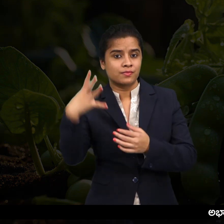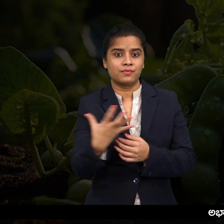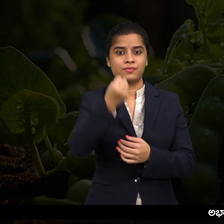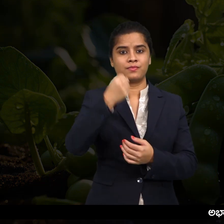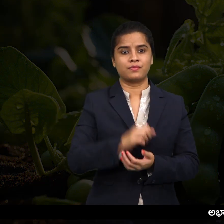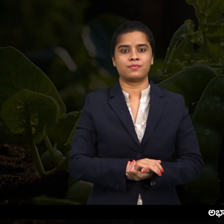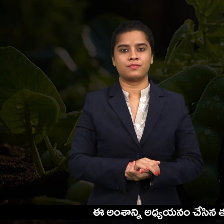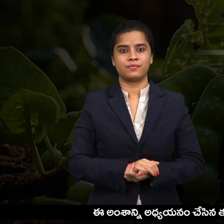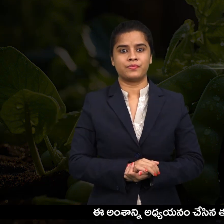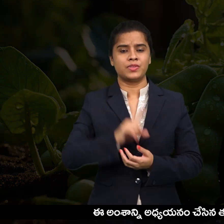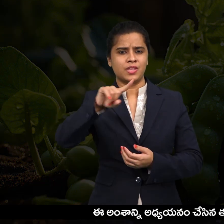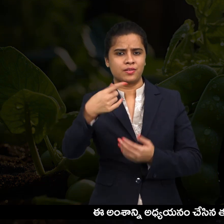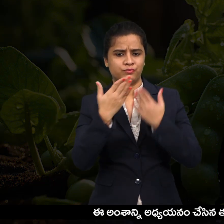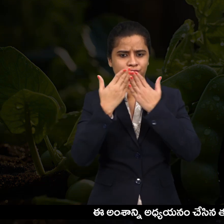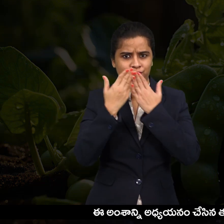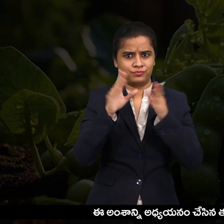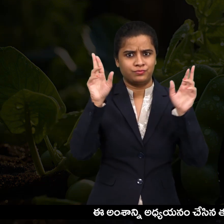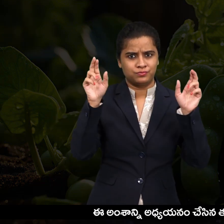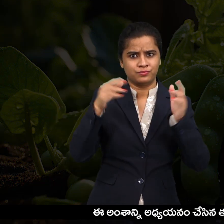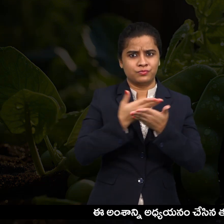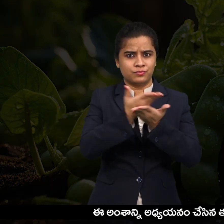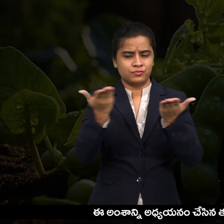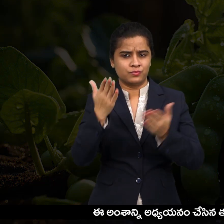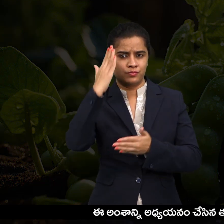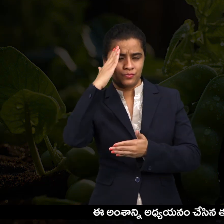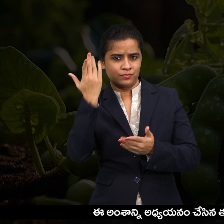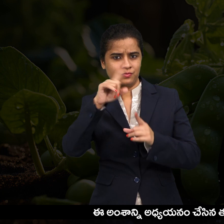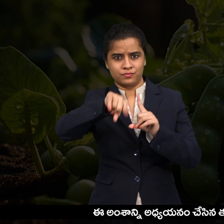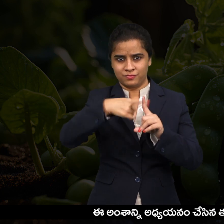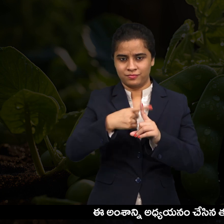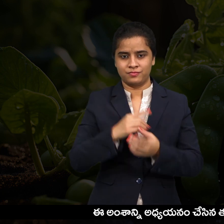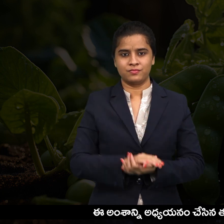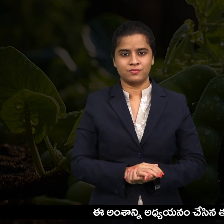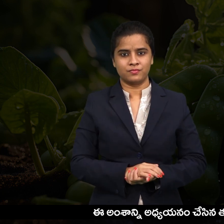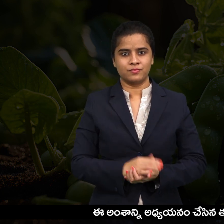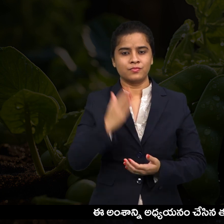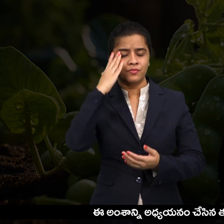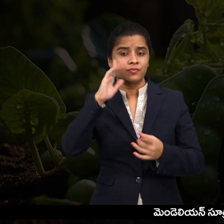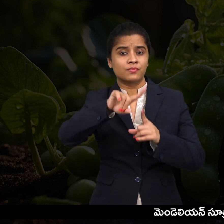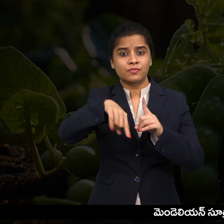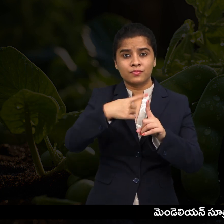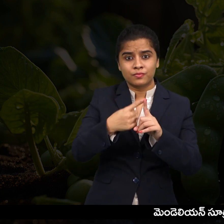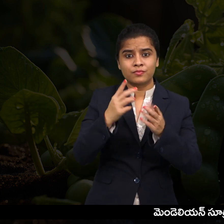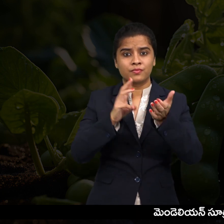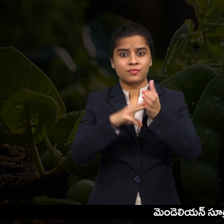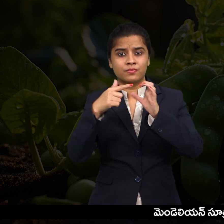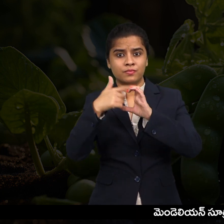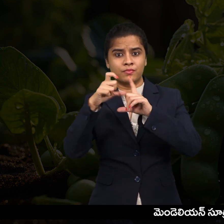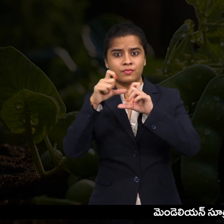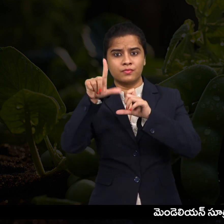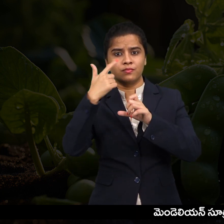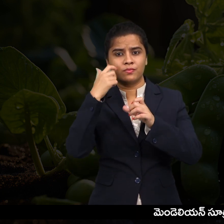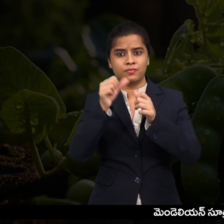అభ్యాస ఫలితాలు. ఈ అంశాన్ని అధ్యయనం చేసిన తరువాత మీరు దీని గురించి తెలుసుకుంటారు. మెండలిన్ సూత్రాల